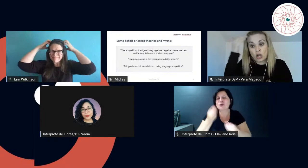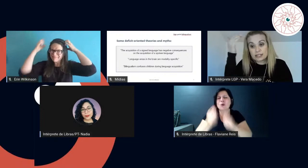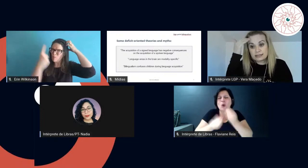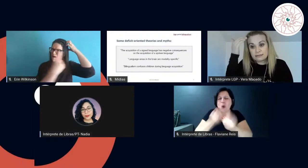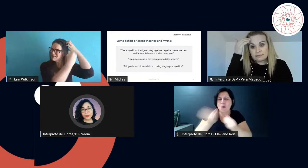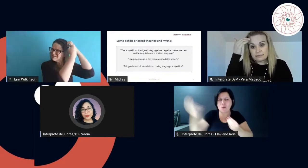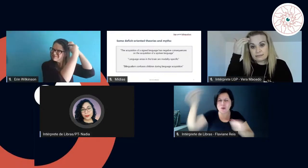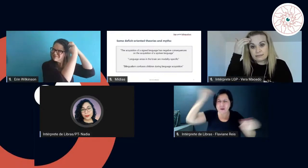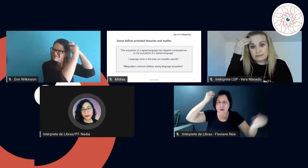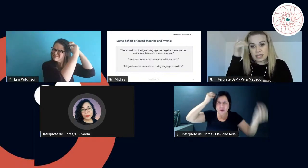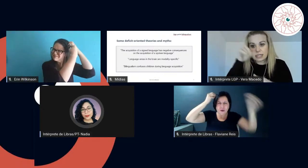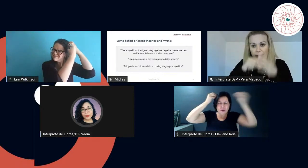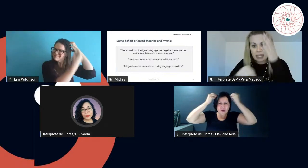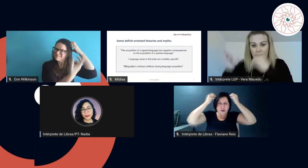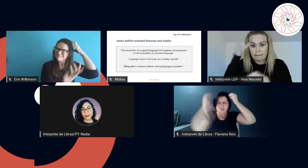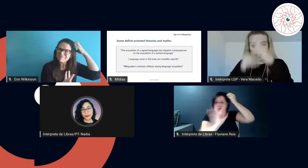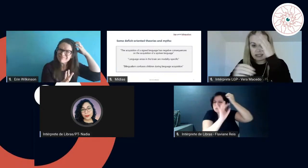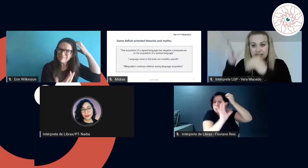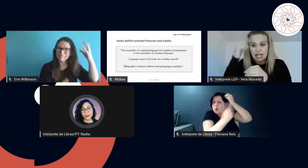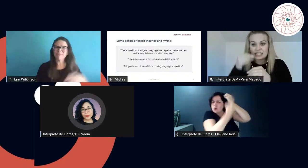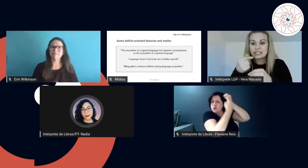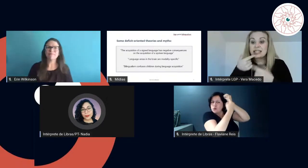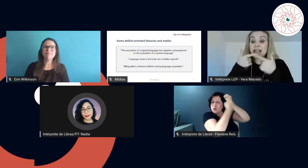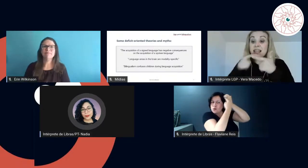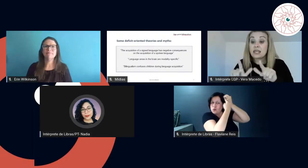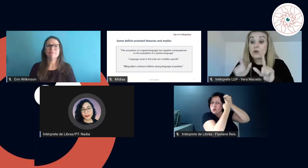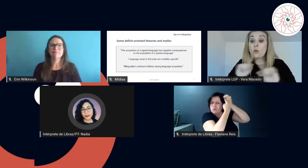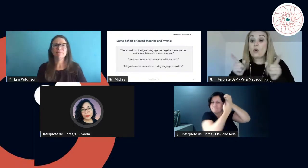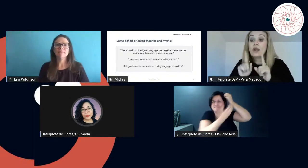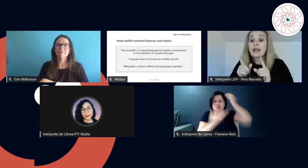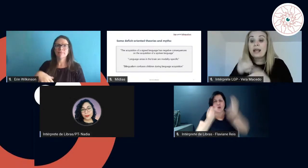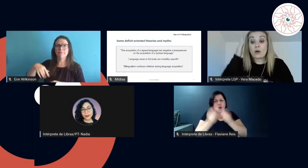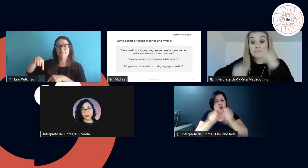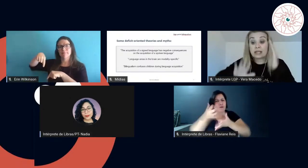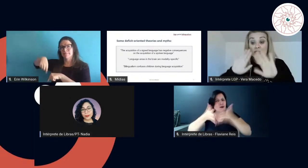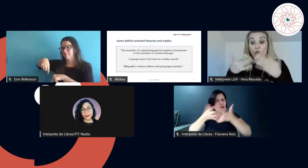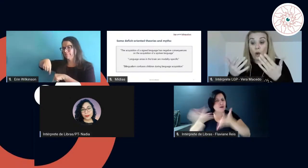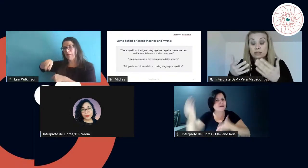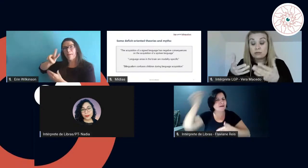cognição e de aprendizagem de língua. E o que ocorre